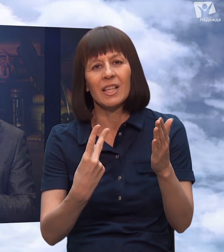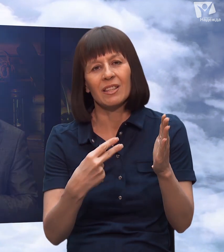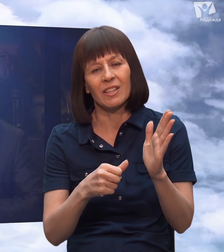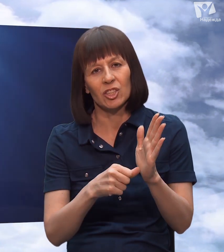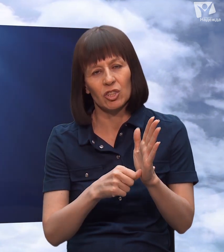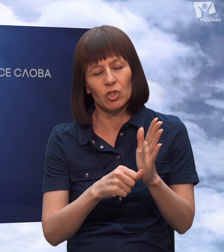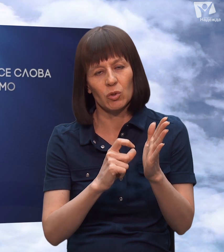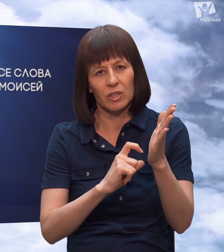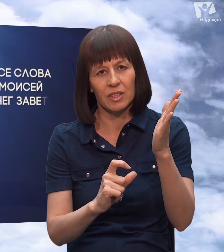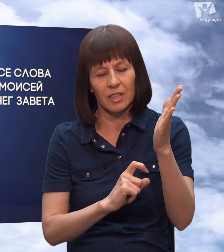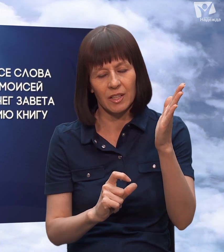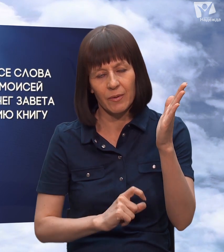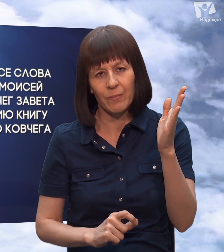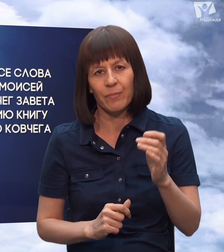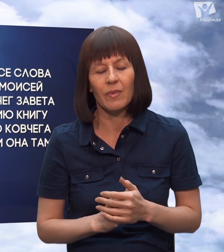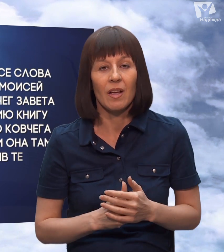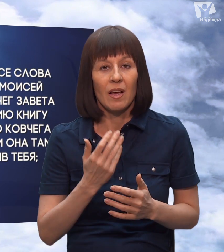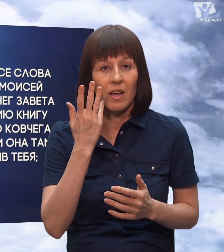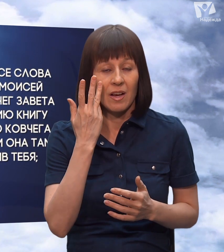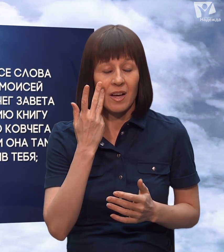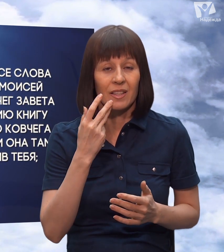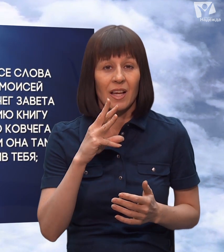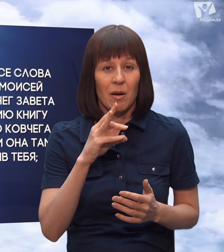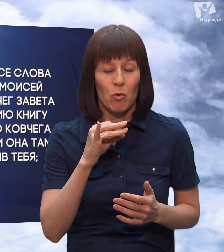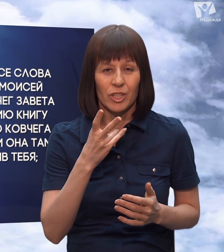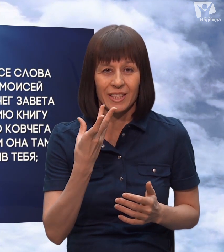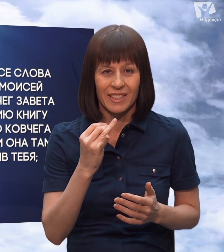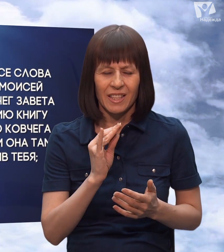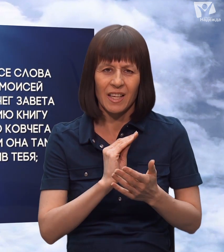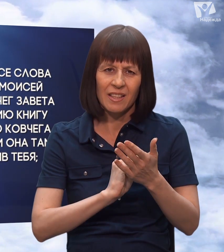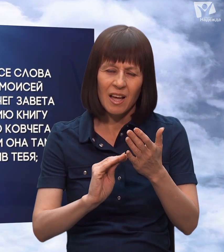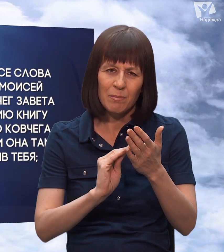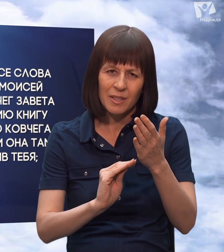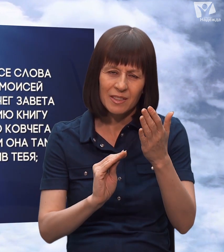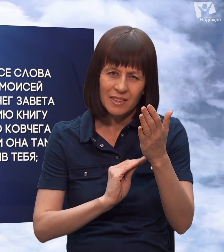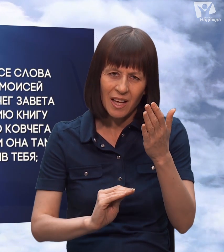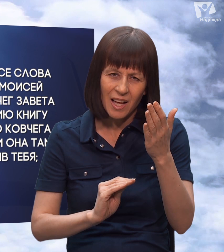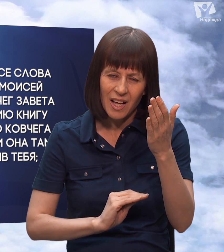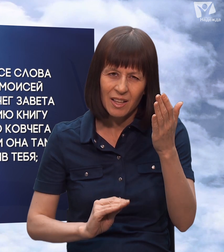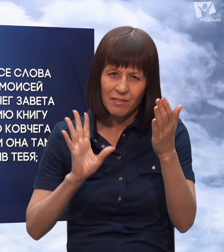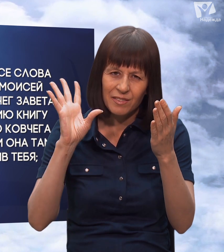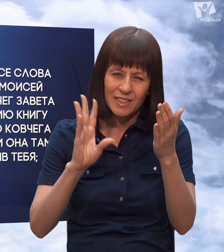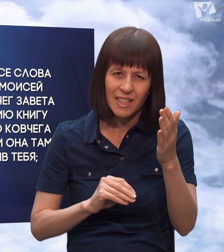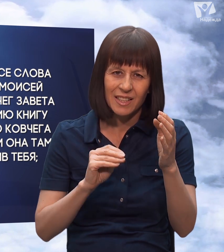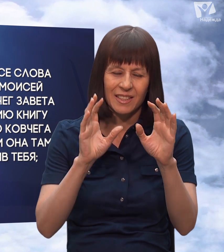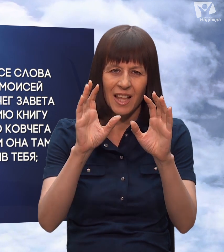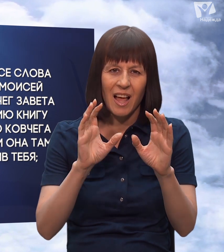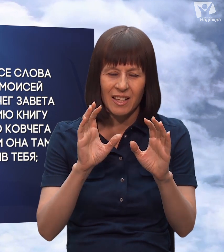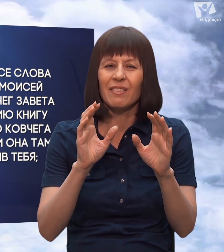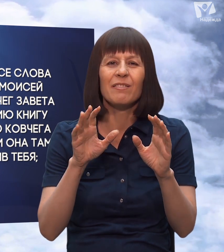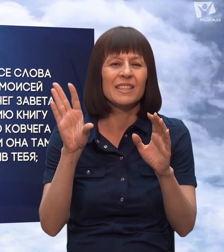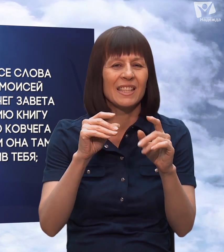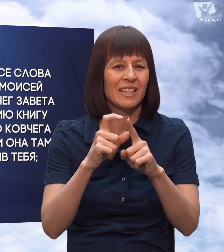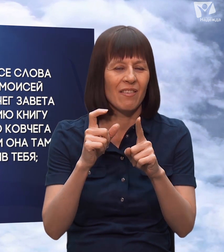26 когда моисей написал в книгу все слова закона сего до конца тогда